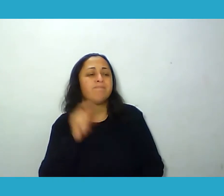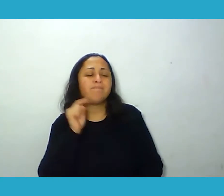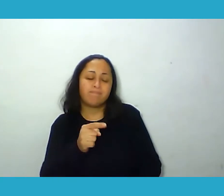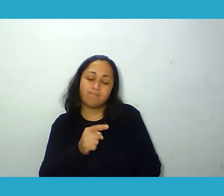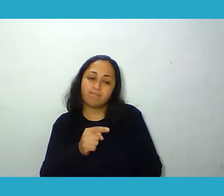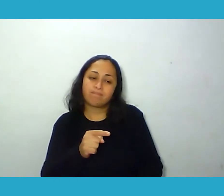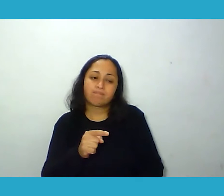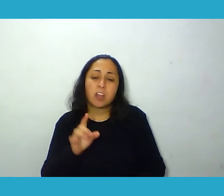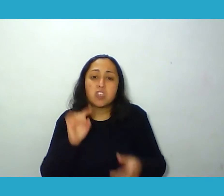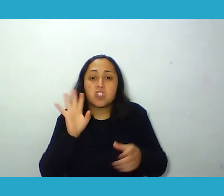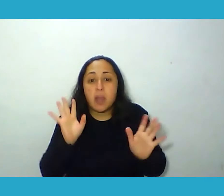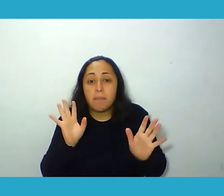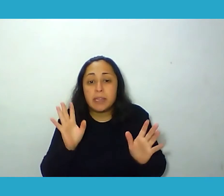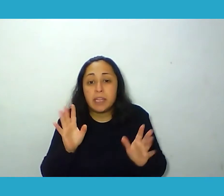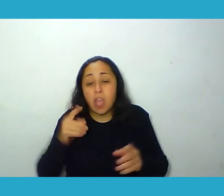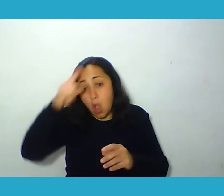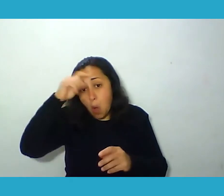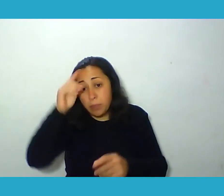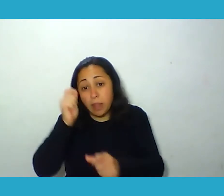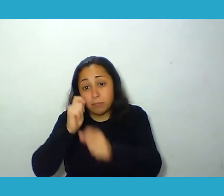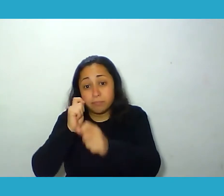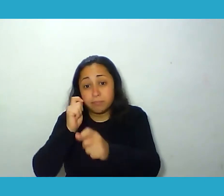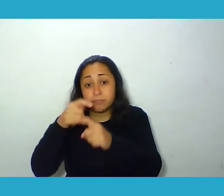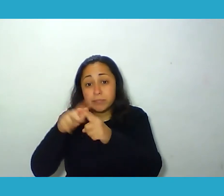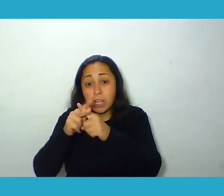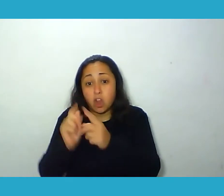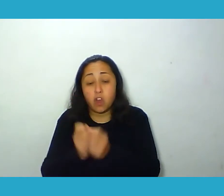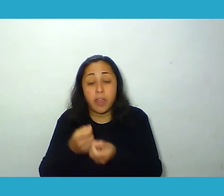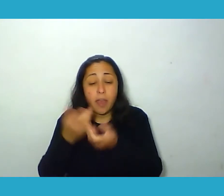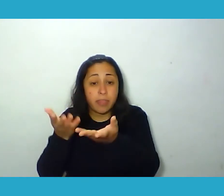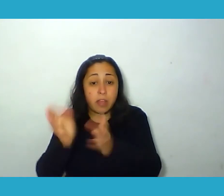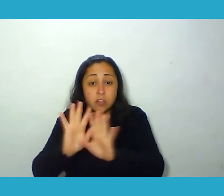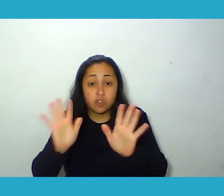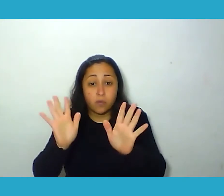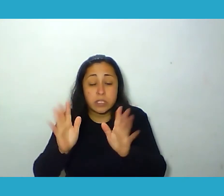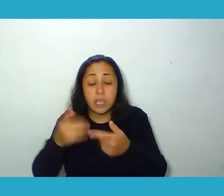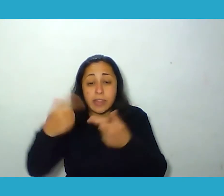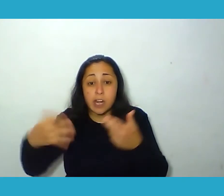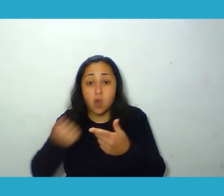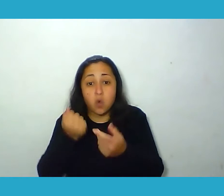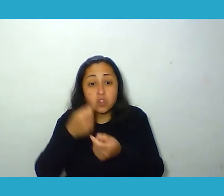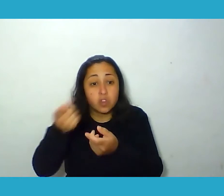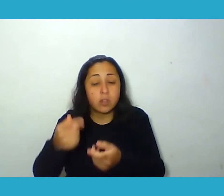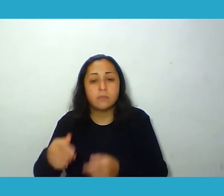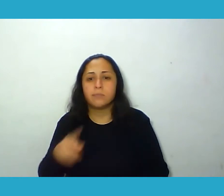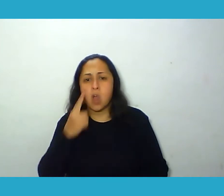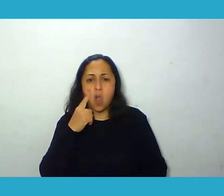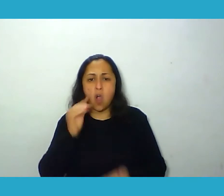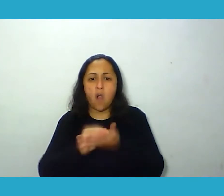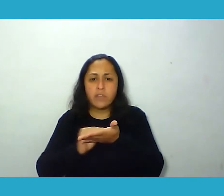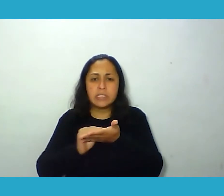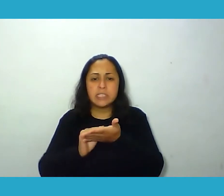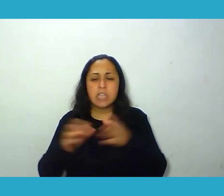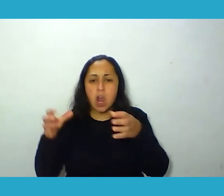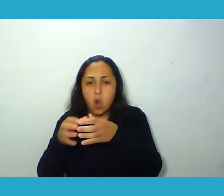que se equipen adecuadamente los hospitales, siguiendo con los argumentos que siempre están desde las oficinas y comunas, es